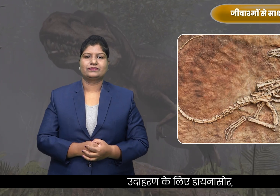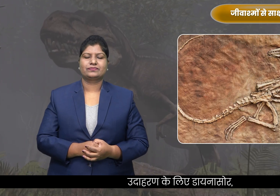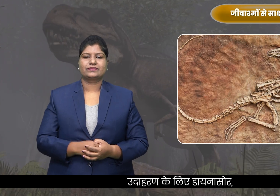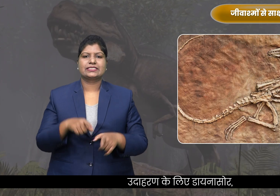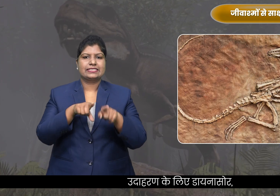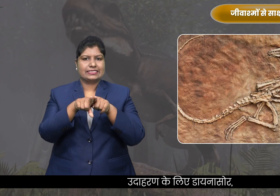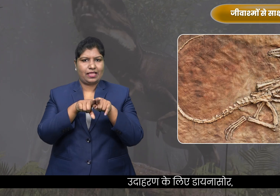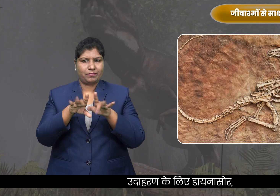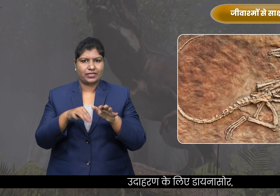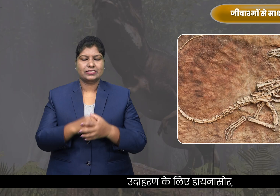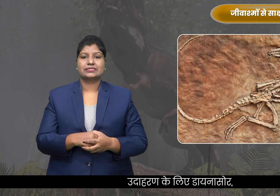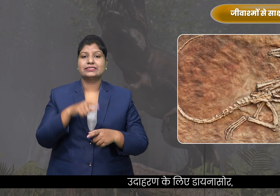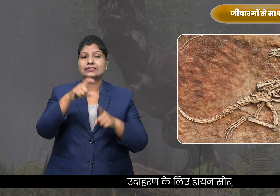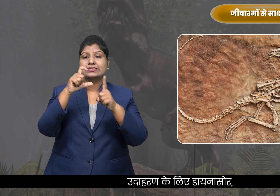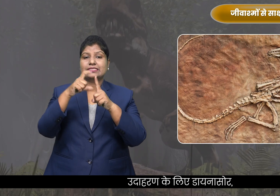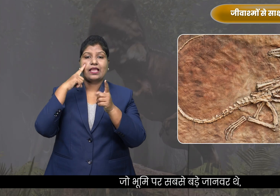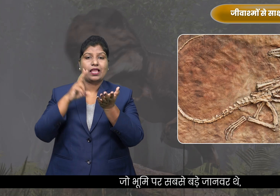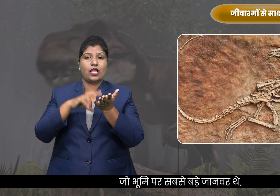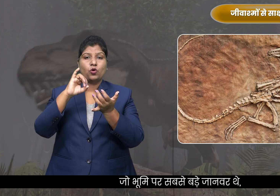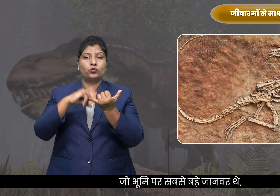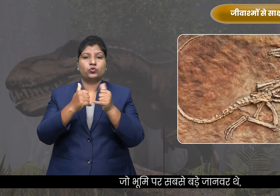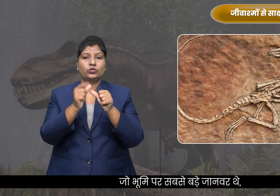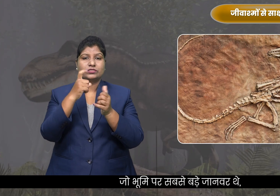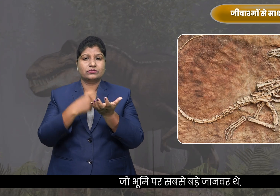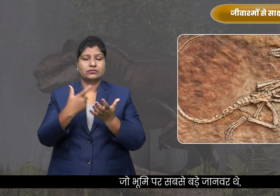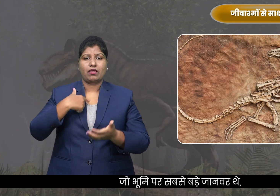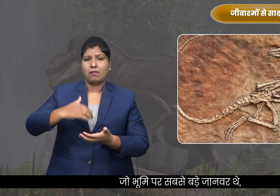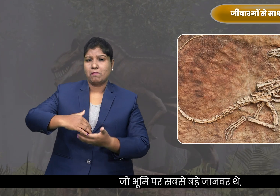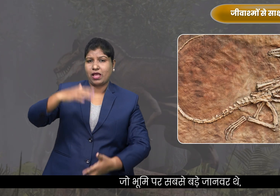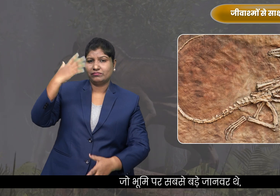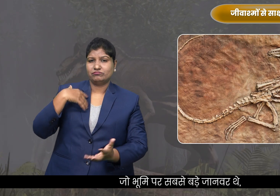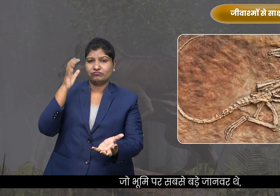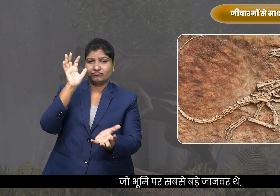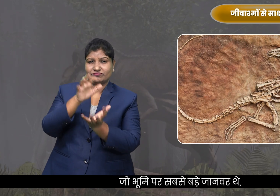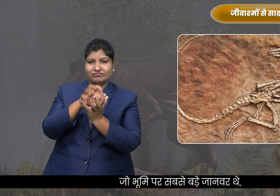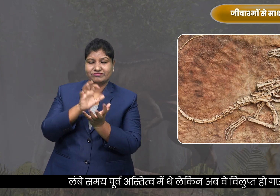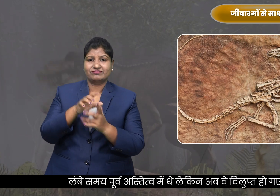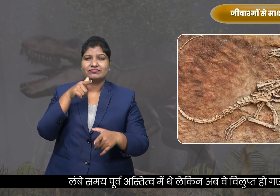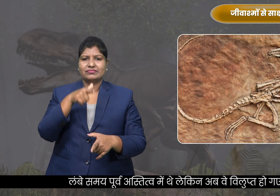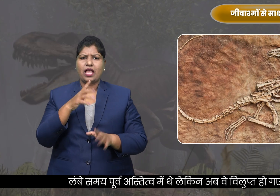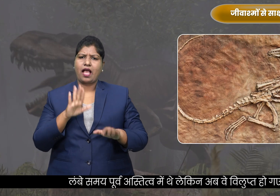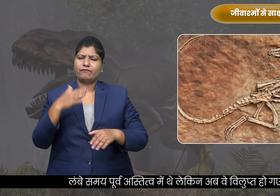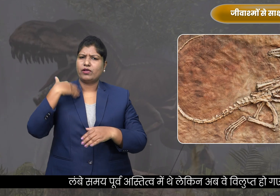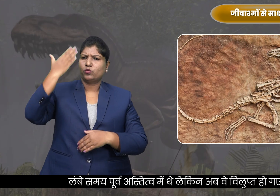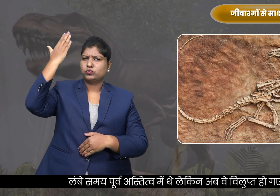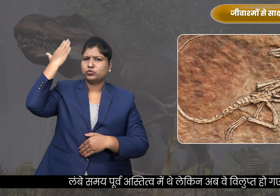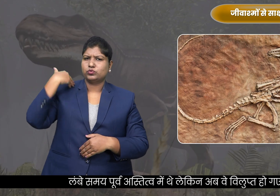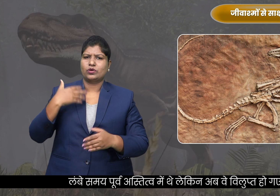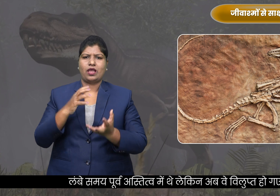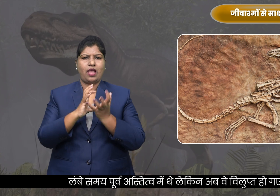उदाहरण के लिए डायनासोर, जो भूमि पर सबसे बड़े जानवर थे, लंबे समय पूर्व अस्तित्व में